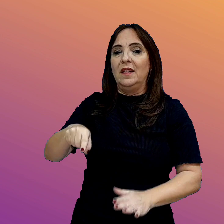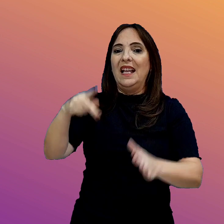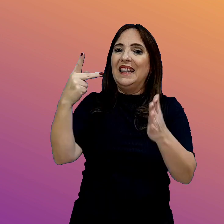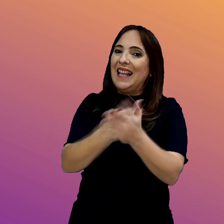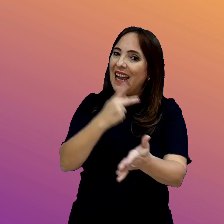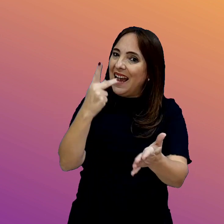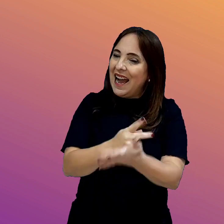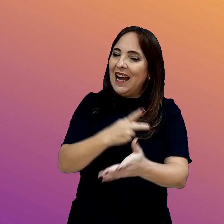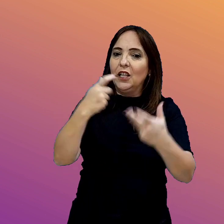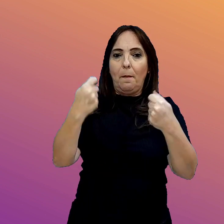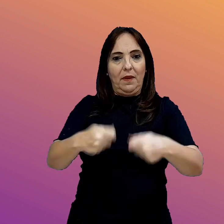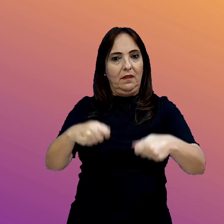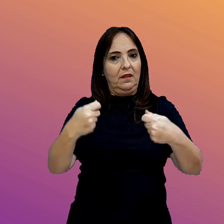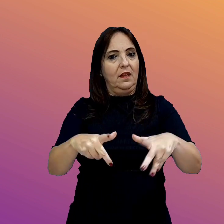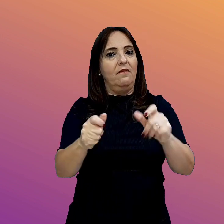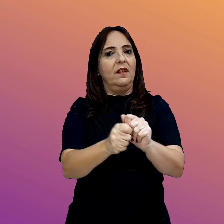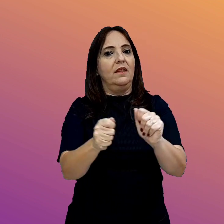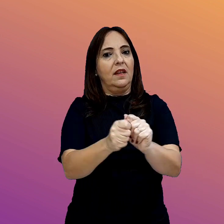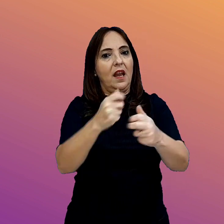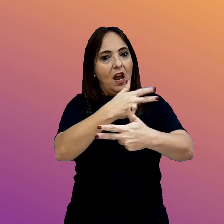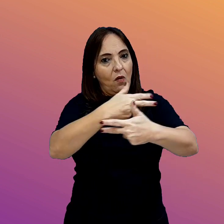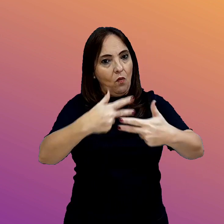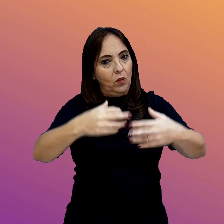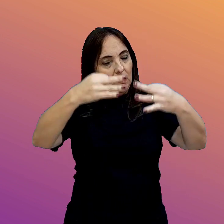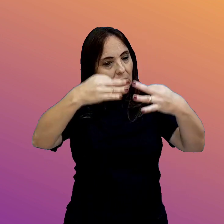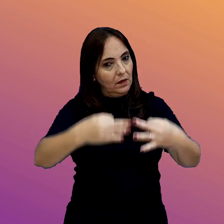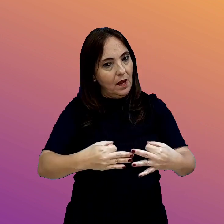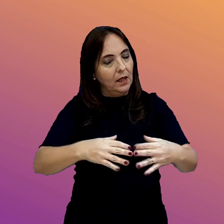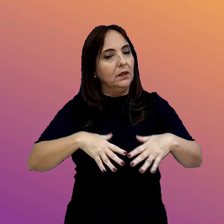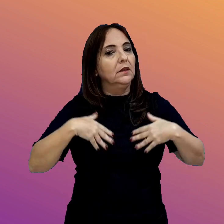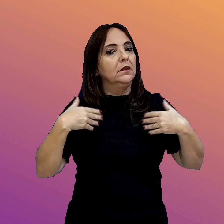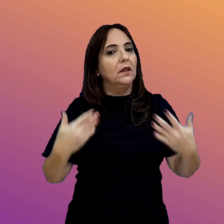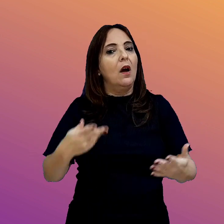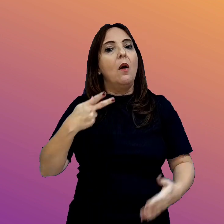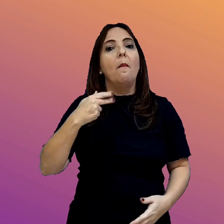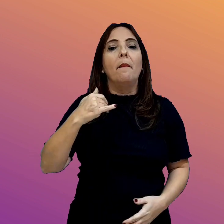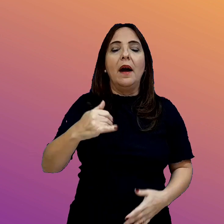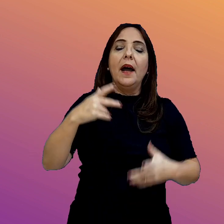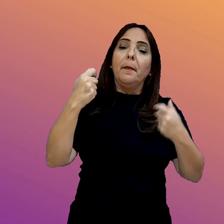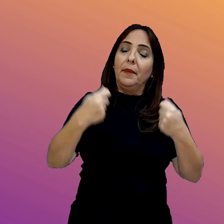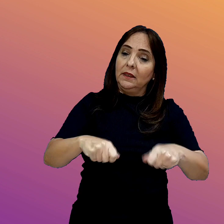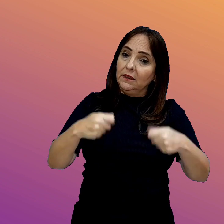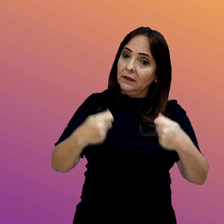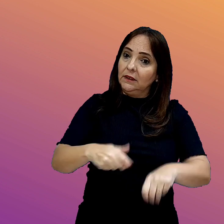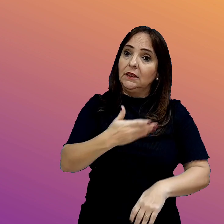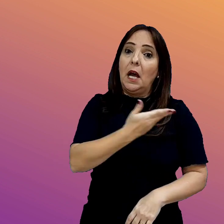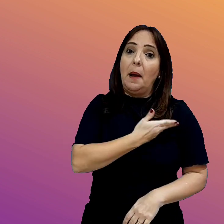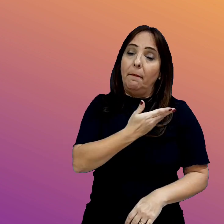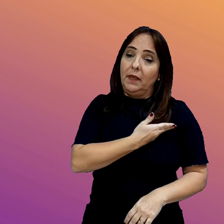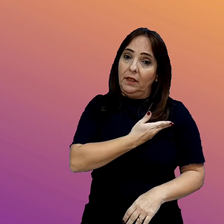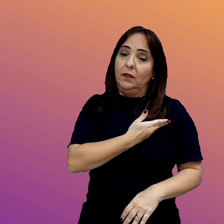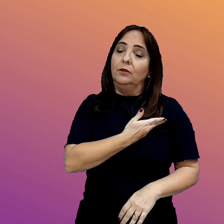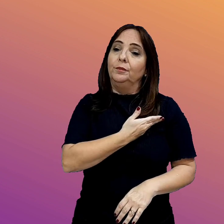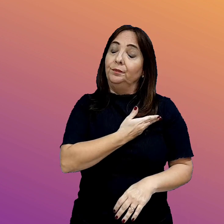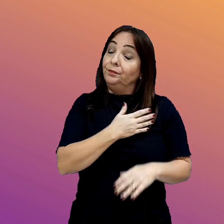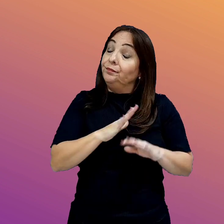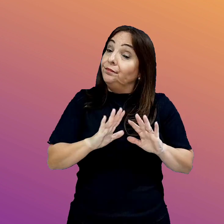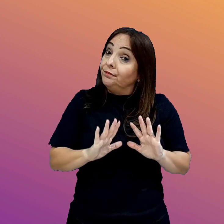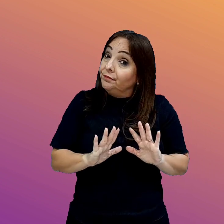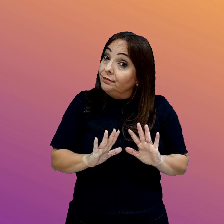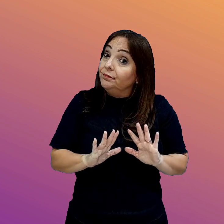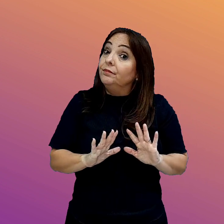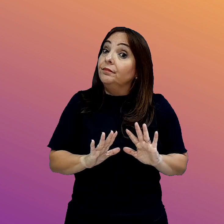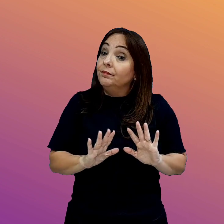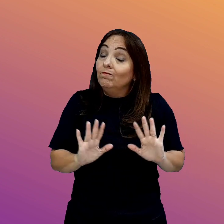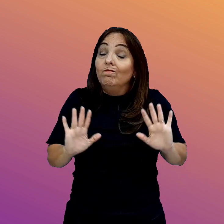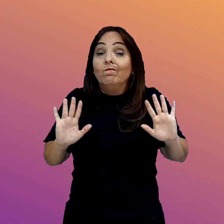verdadeiro amigo. Então, os pais precisam ser amigos dos filhos até a página 3. Nesse sentido